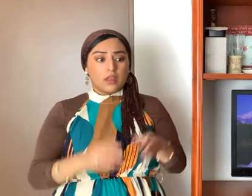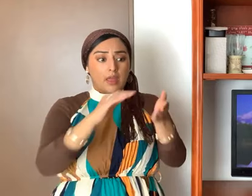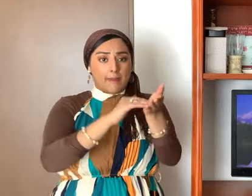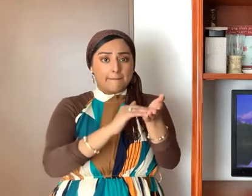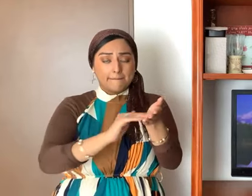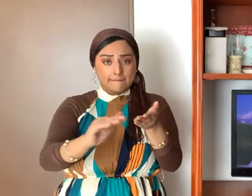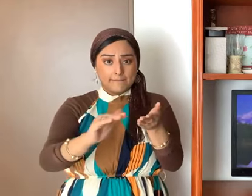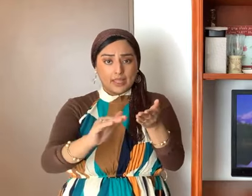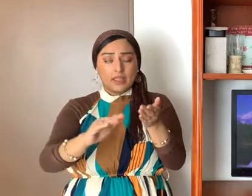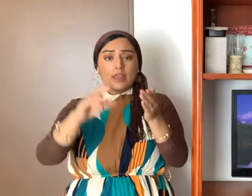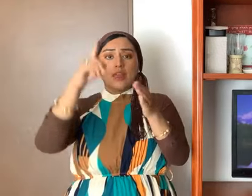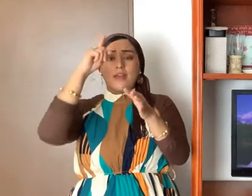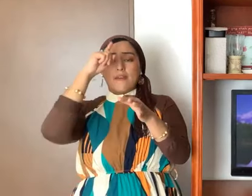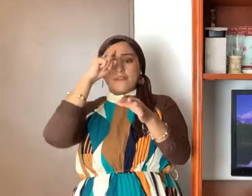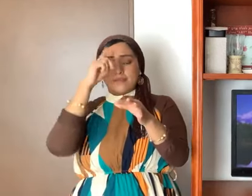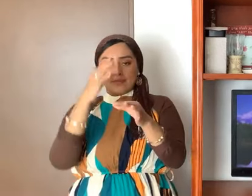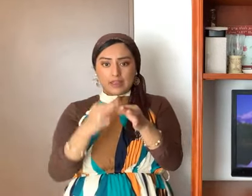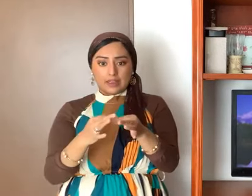por la fe,